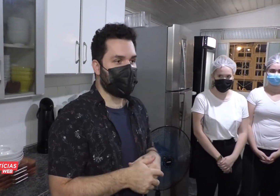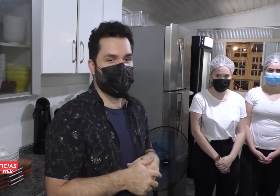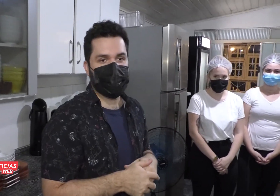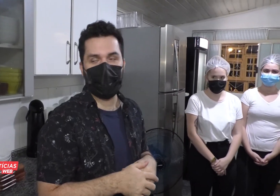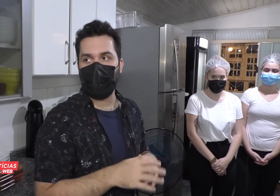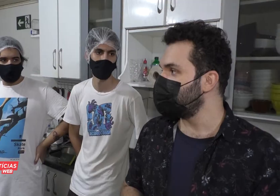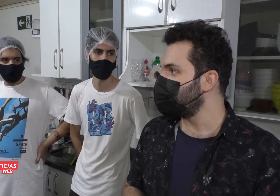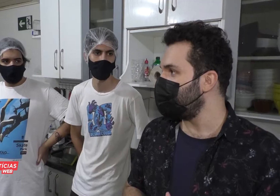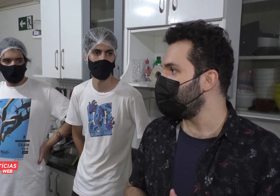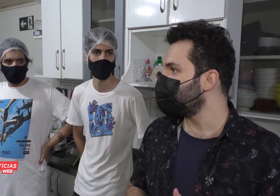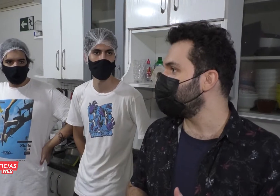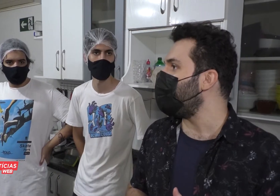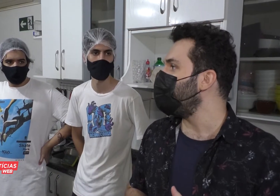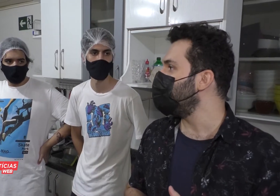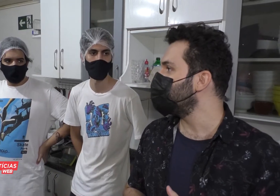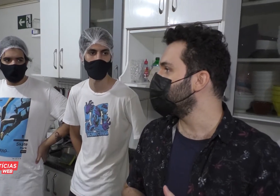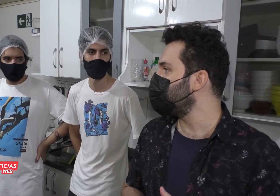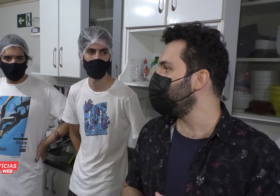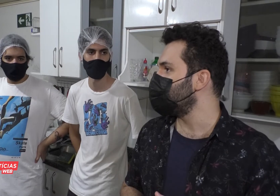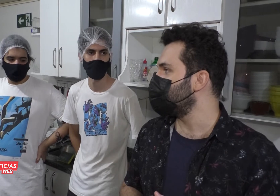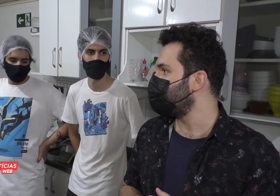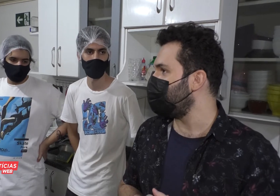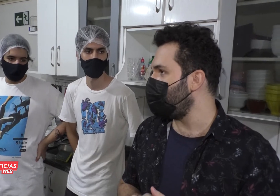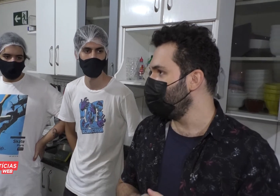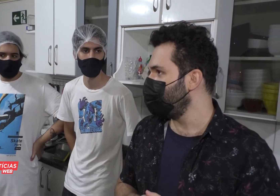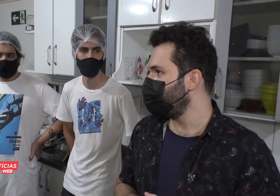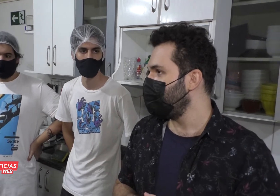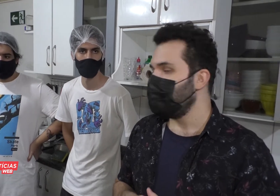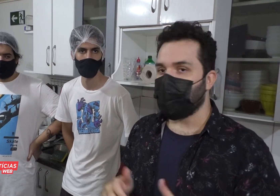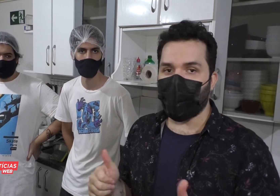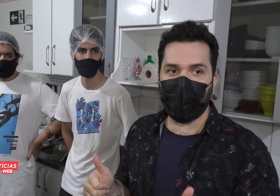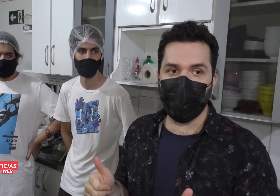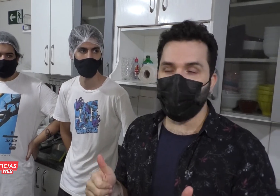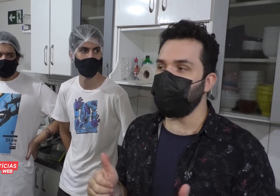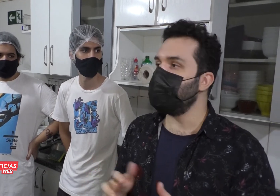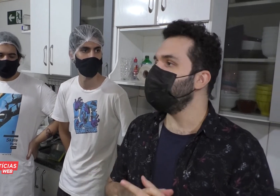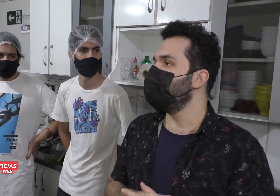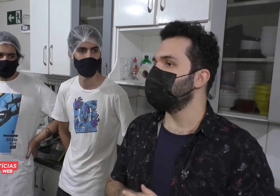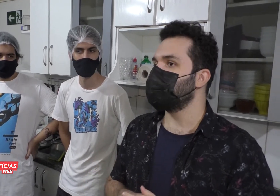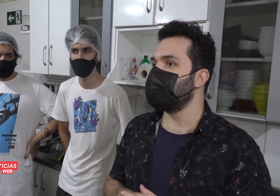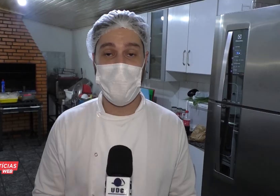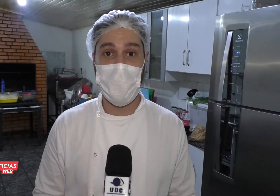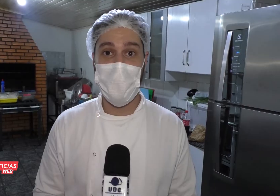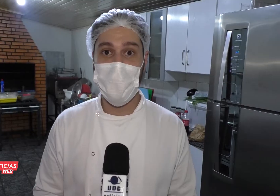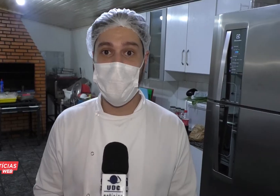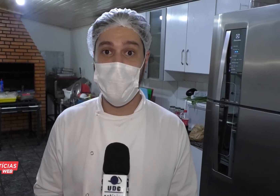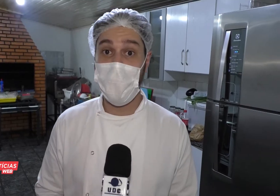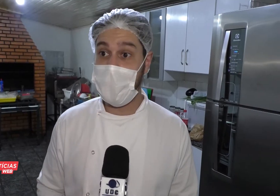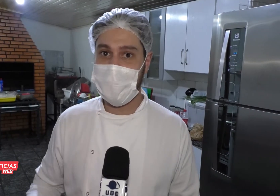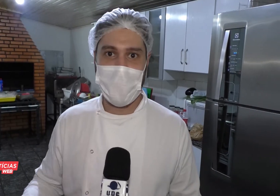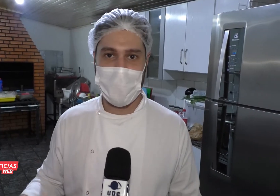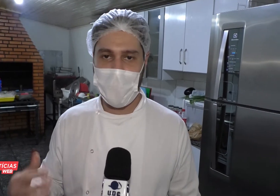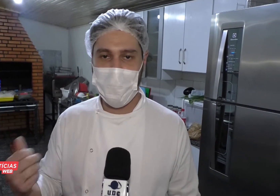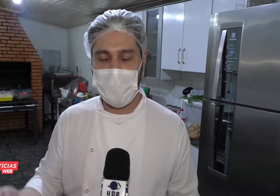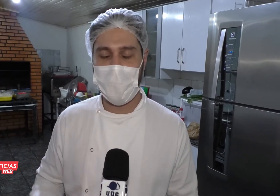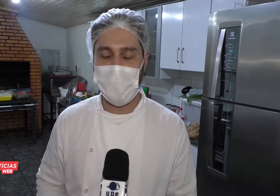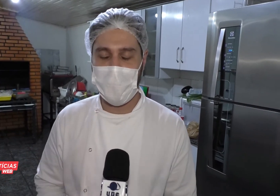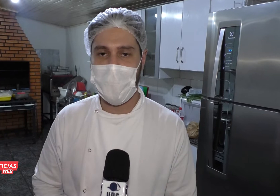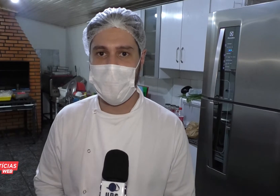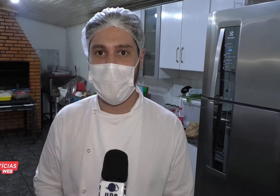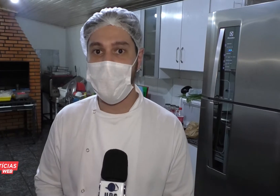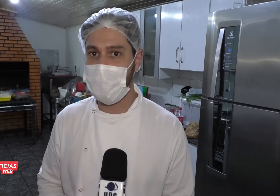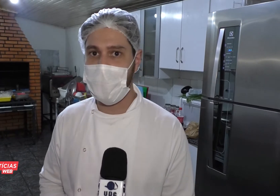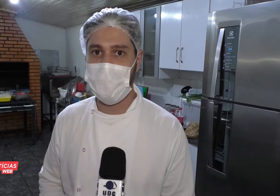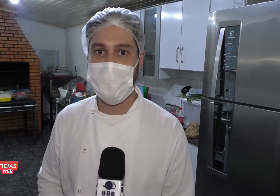desafio prazeroso de contribuir com o aprendizado desses futuros cozinheiros. Foi um prazer, até eu comentei